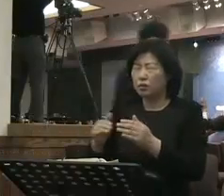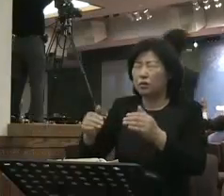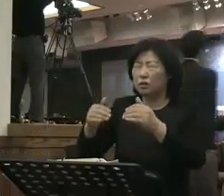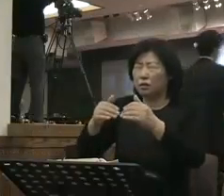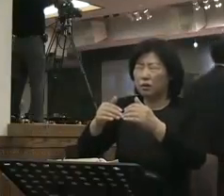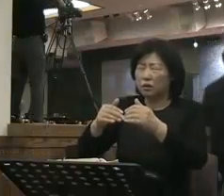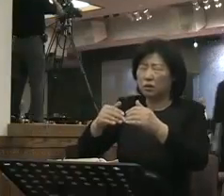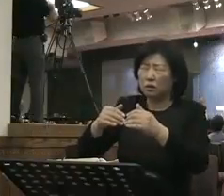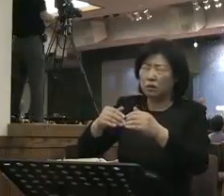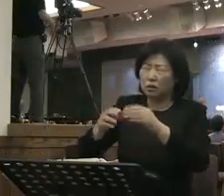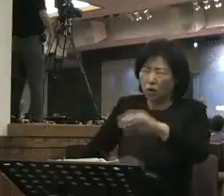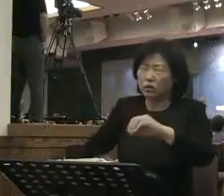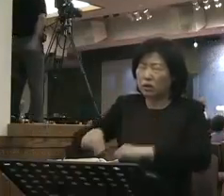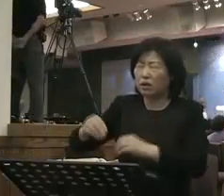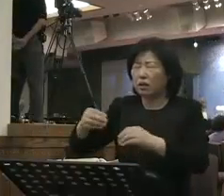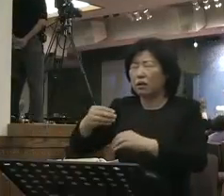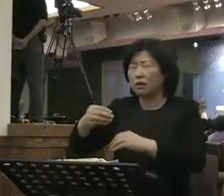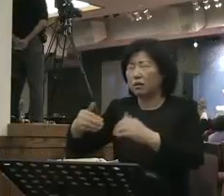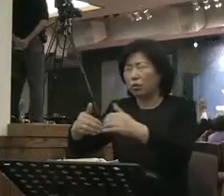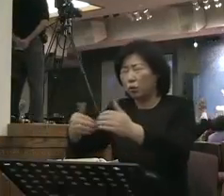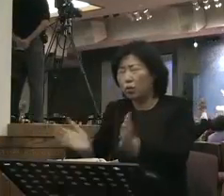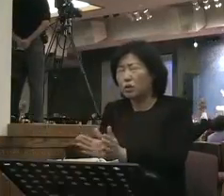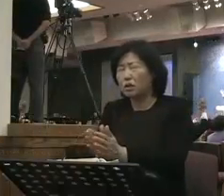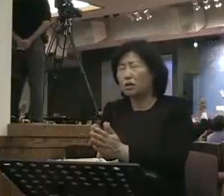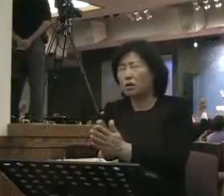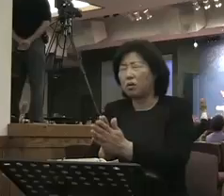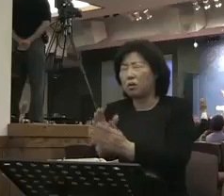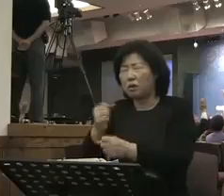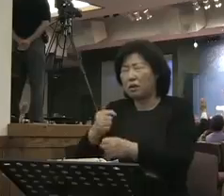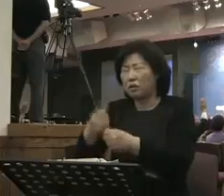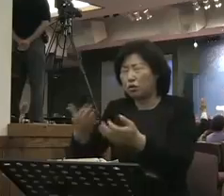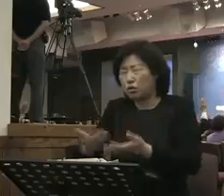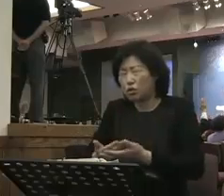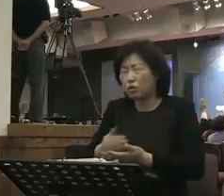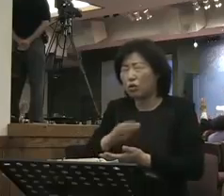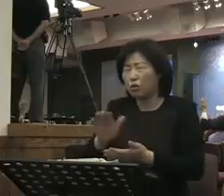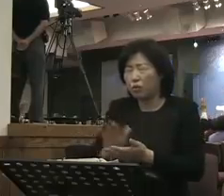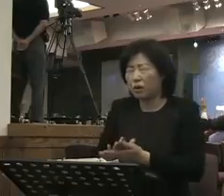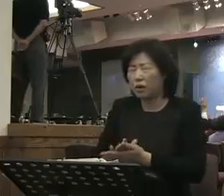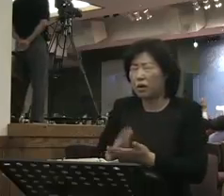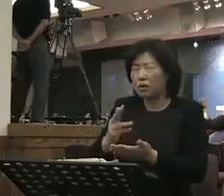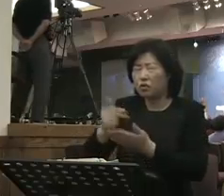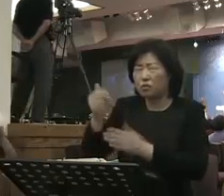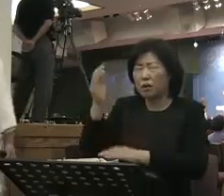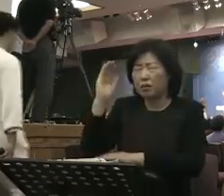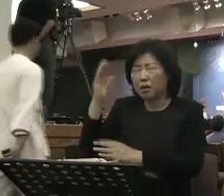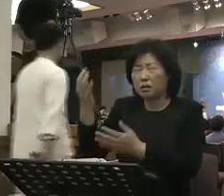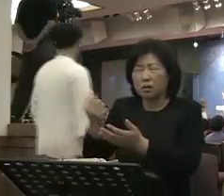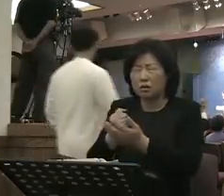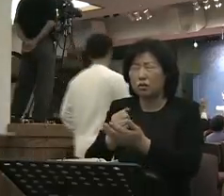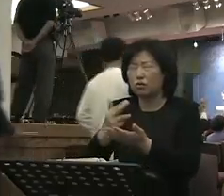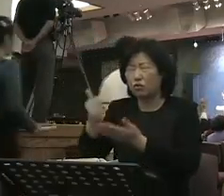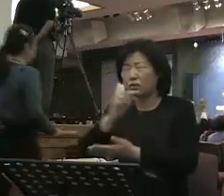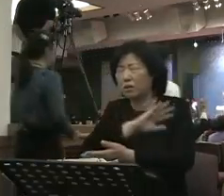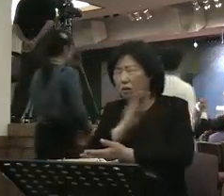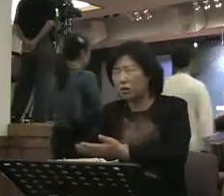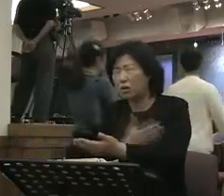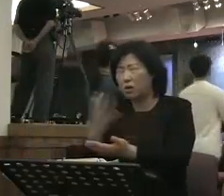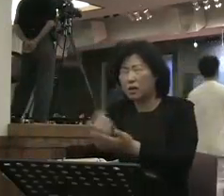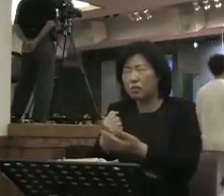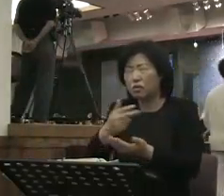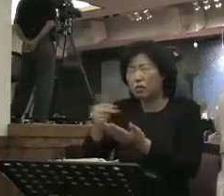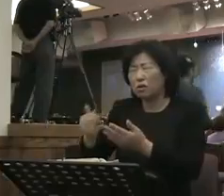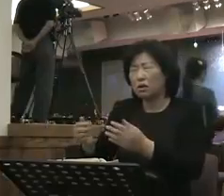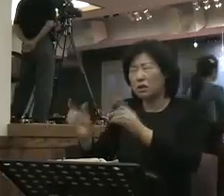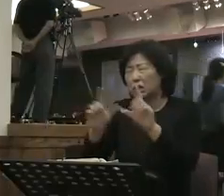원합니다. 주님의 임재 이곳에 임하셨으니 우리 모두 다 그 임재로 인하여 새롭게 되기를 원합니다. 아버지 마지막